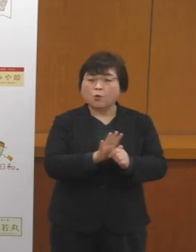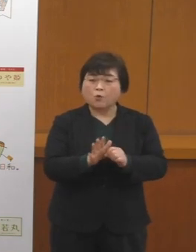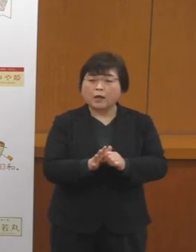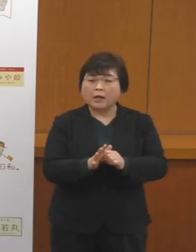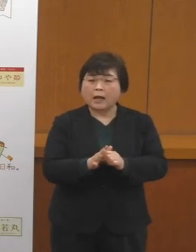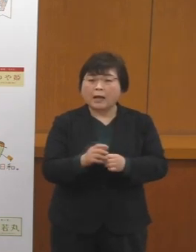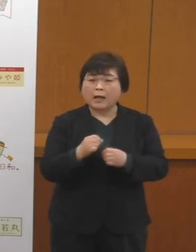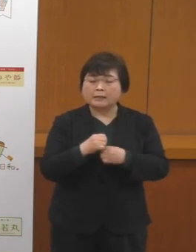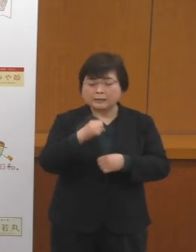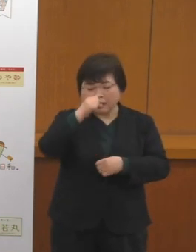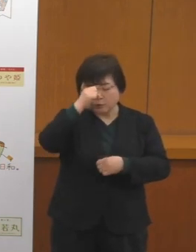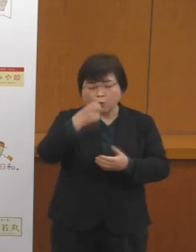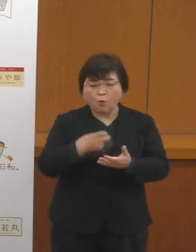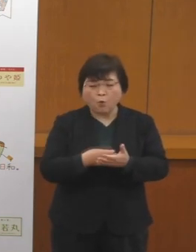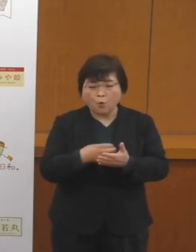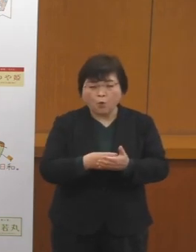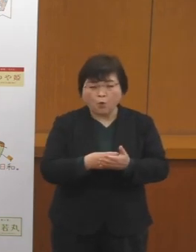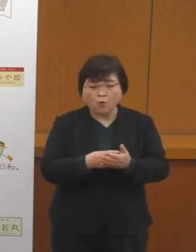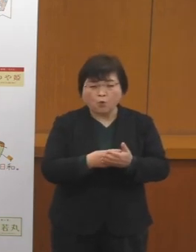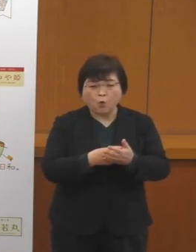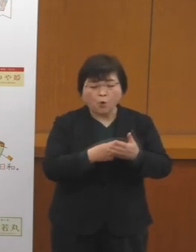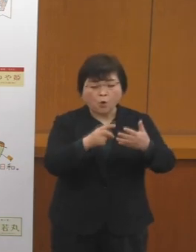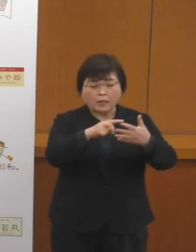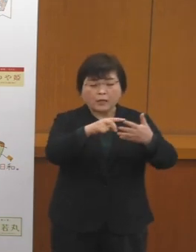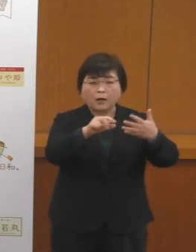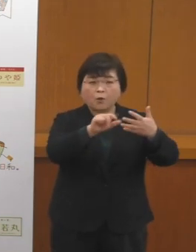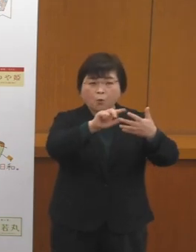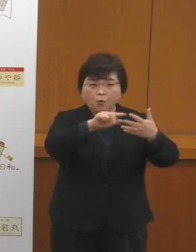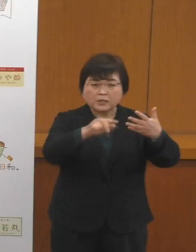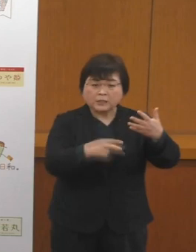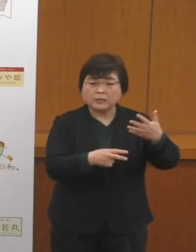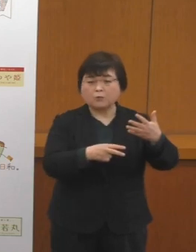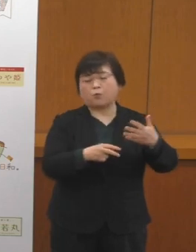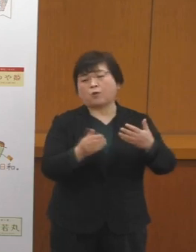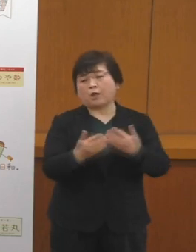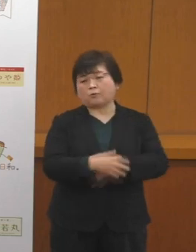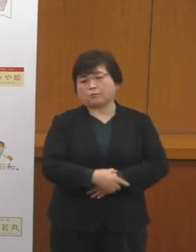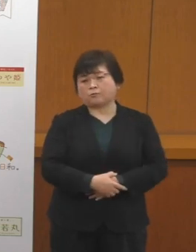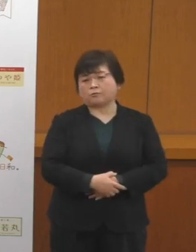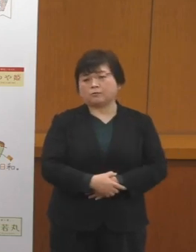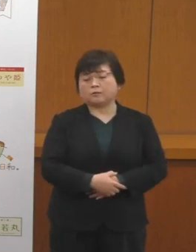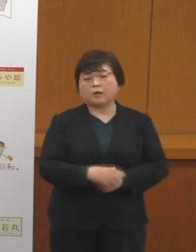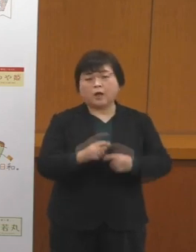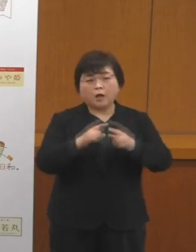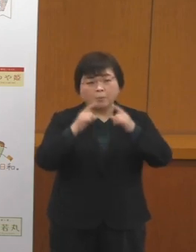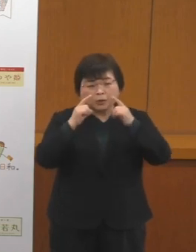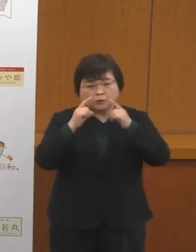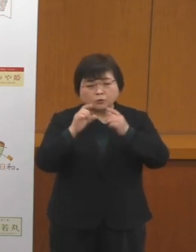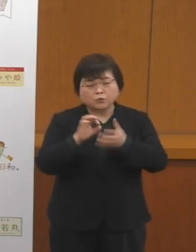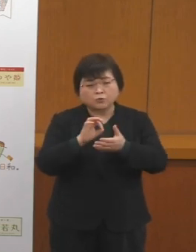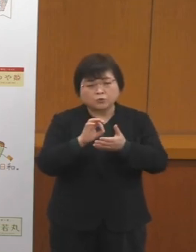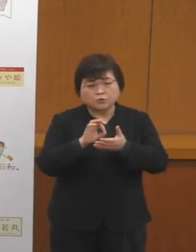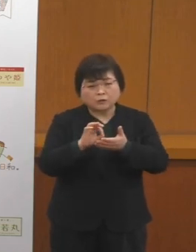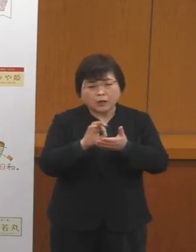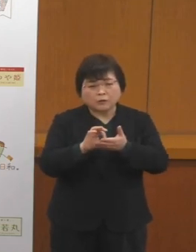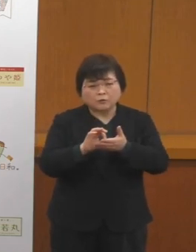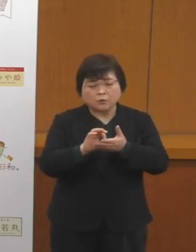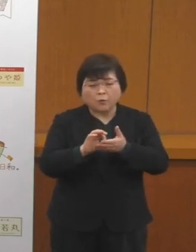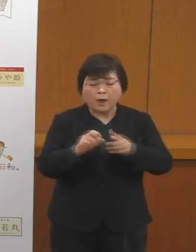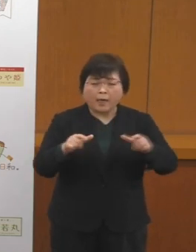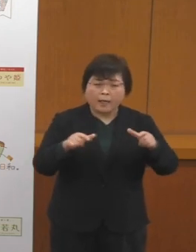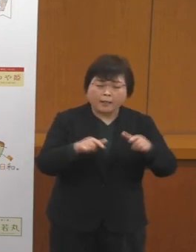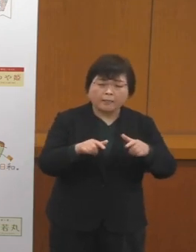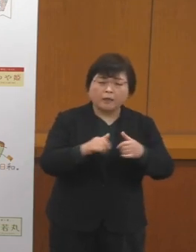感染症法上の5類に移行する予定ですマスク着用の機会が以前より減っている方も